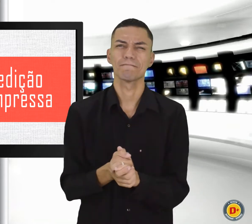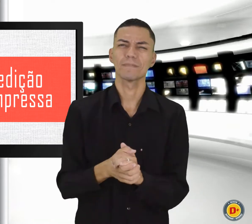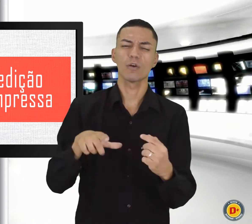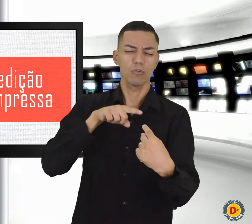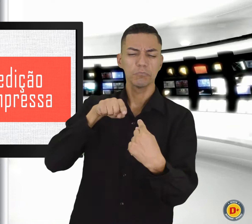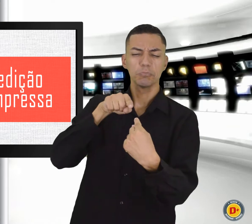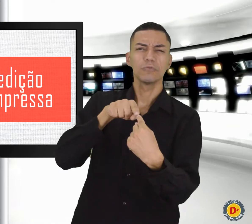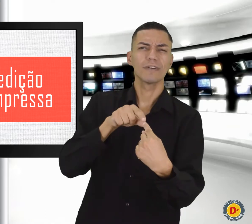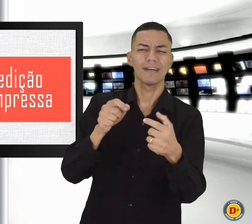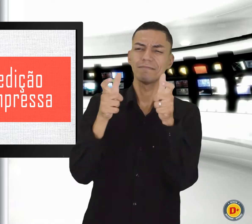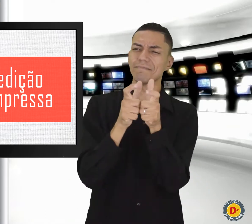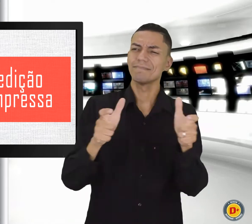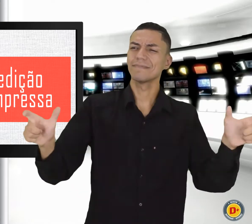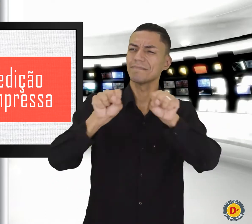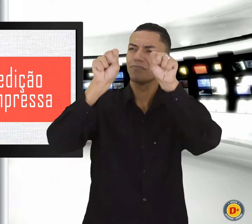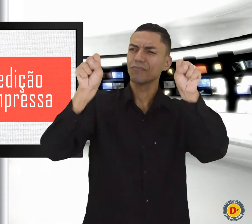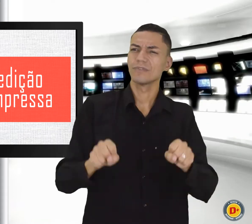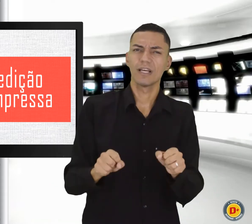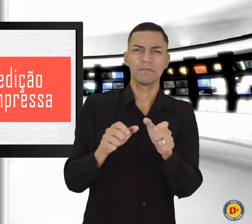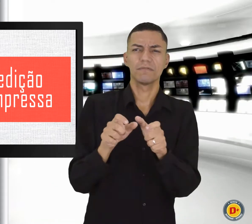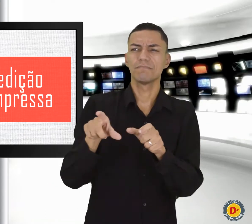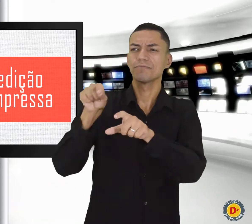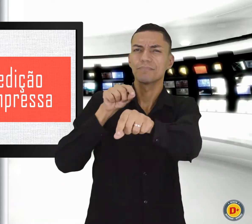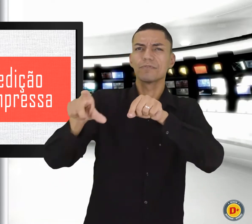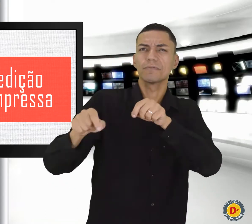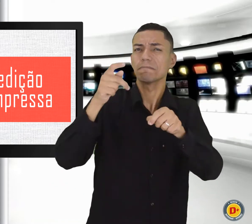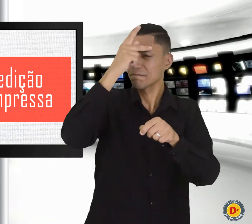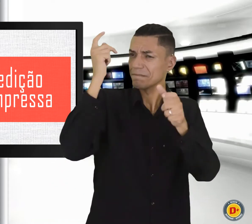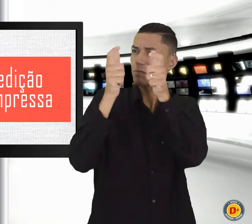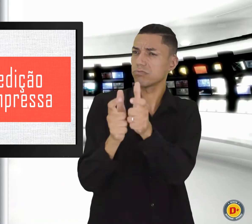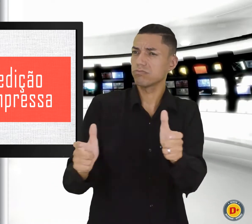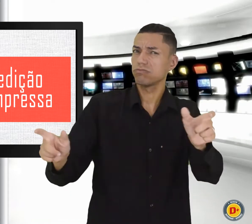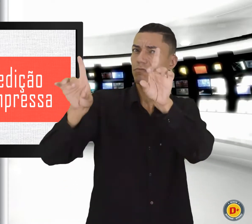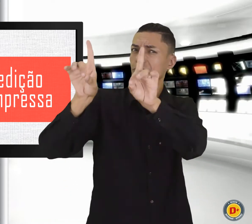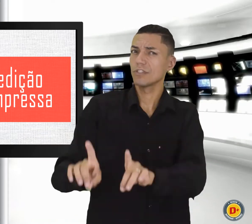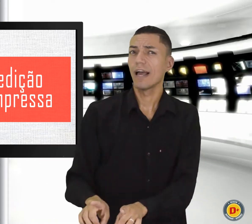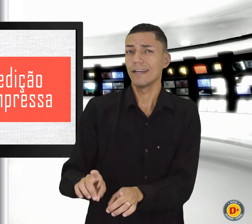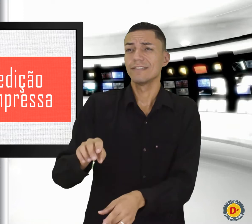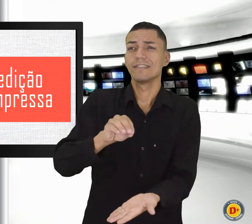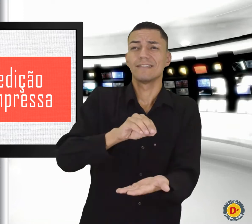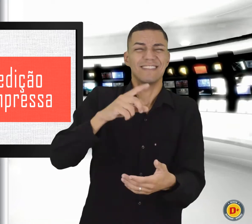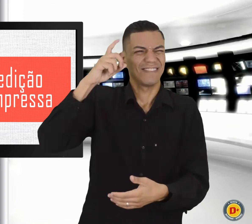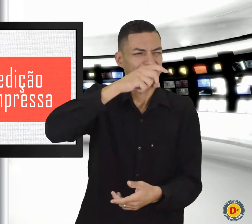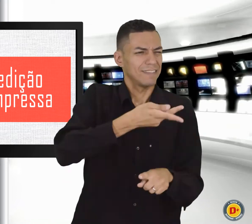ideia é ampliar o sistema, pois, como o próprio Romeu Sasaki explica, existem